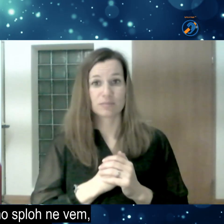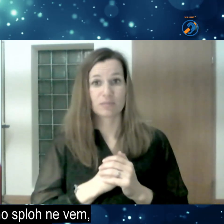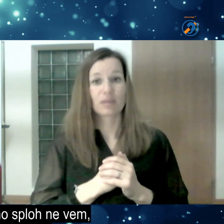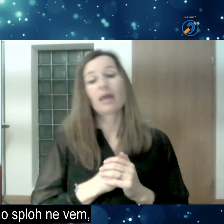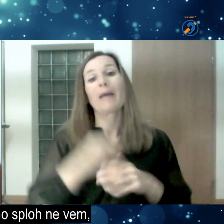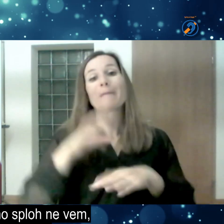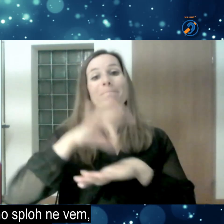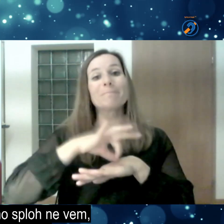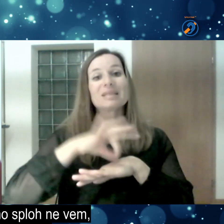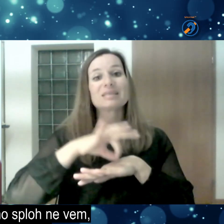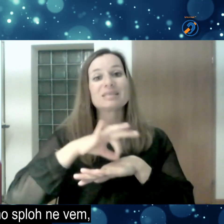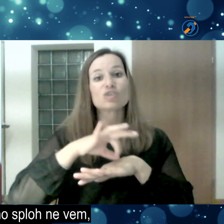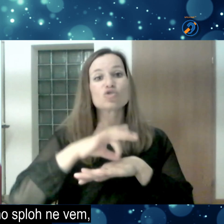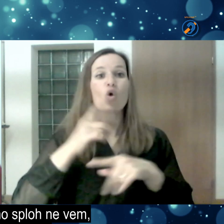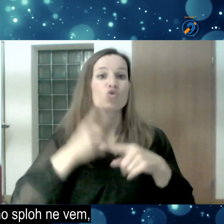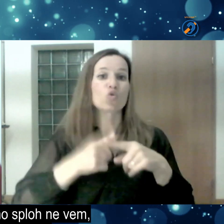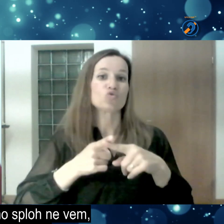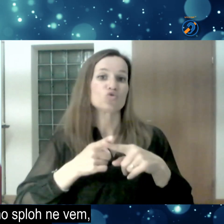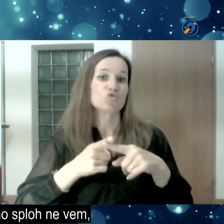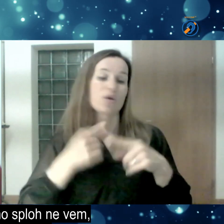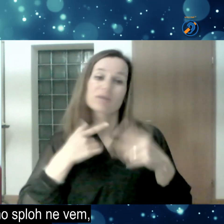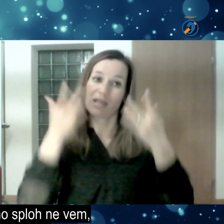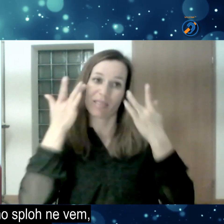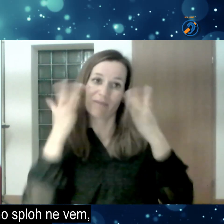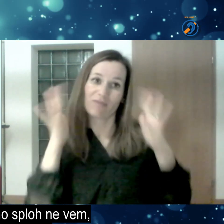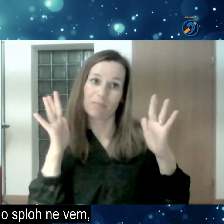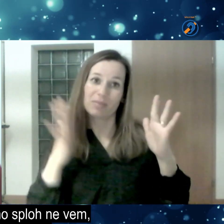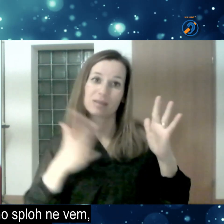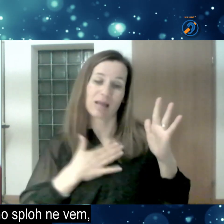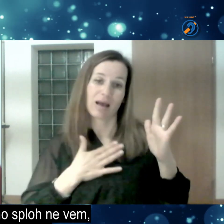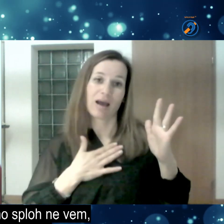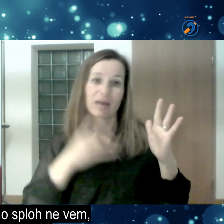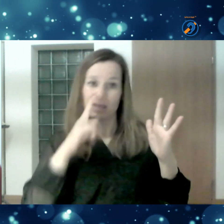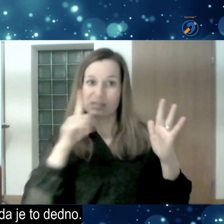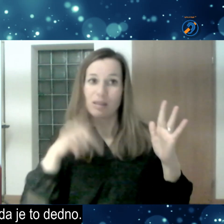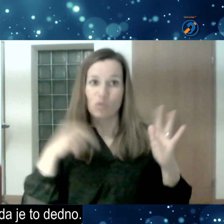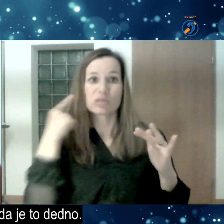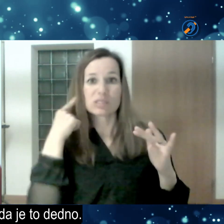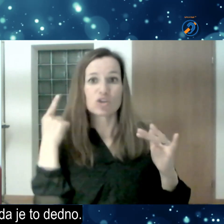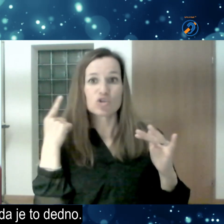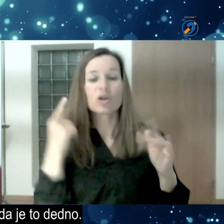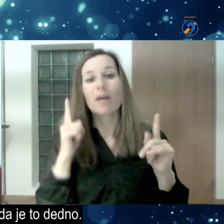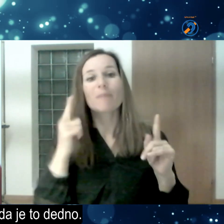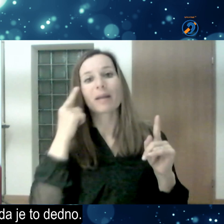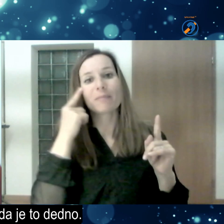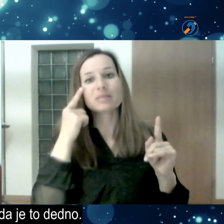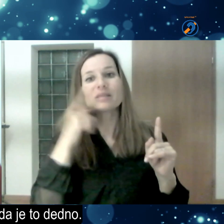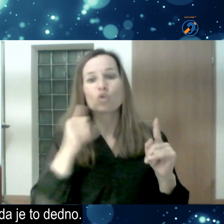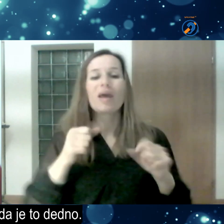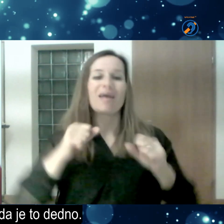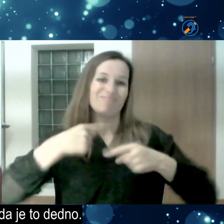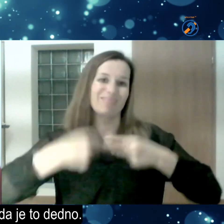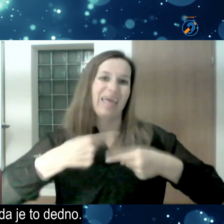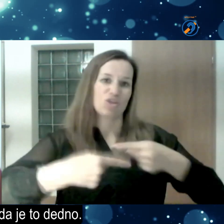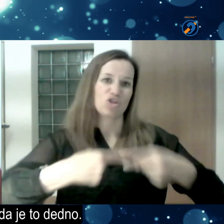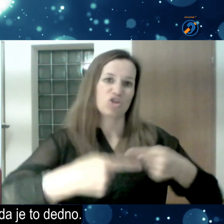Medicinsko točno v bistvu sploh ne vem, zakaj slabo slišim, ampak predvidevam, da je to dedno, ker že moj